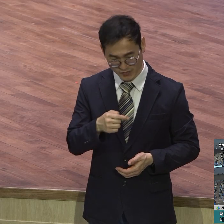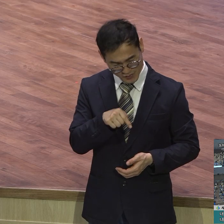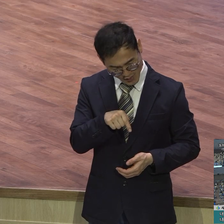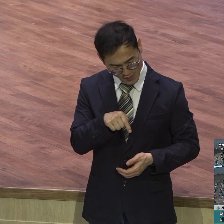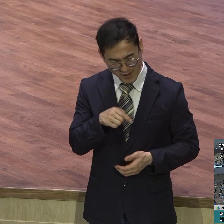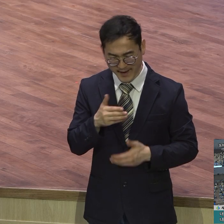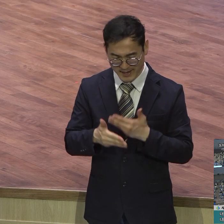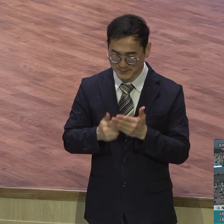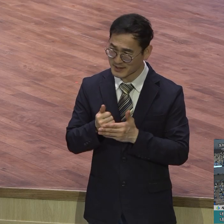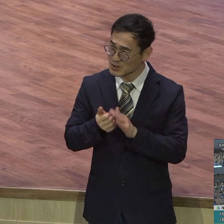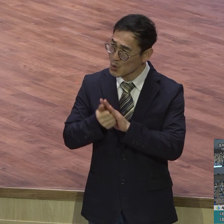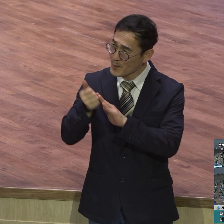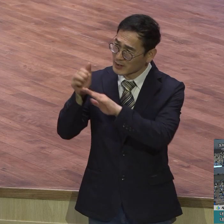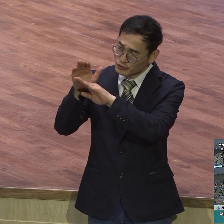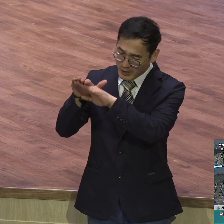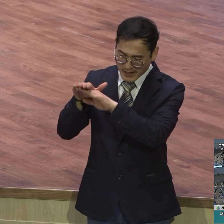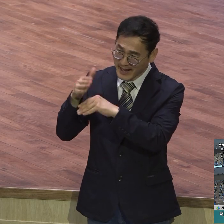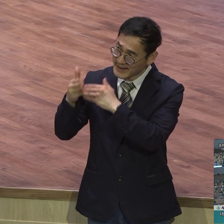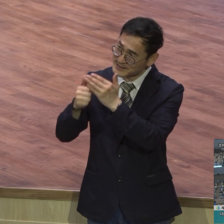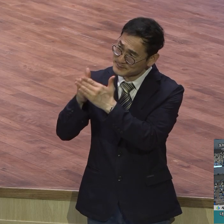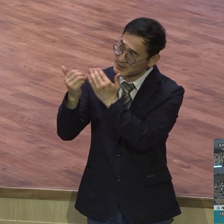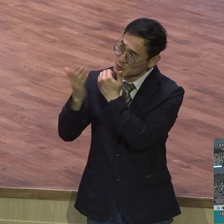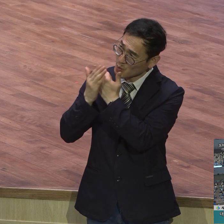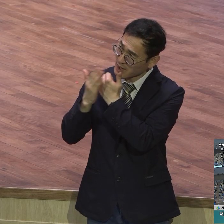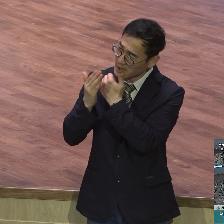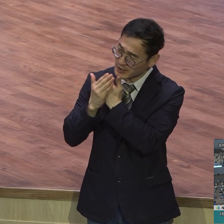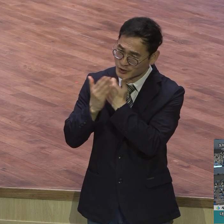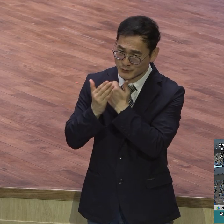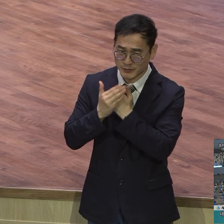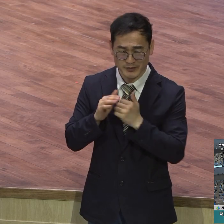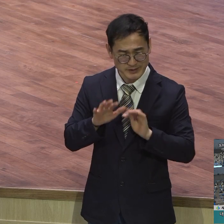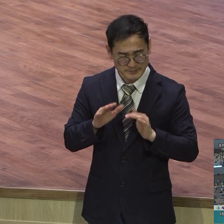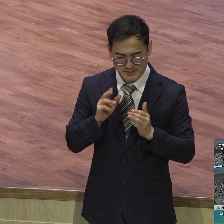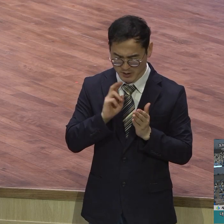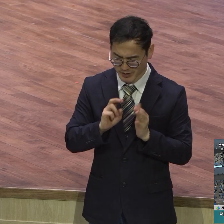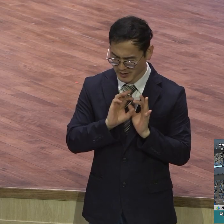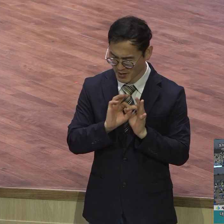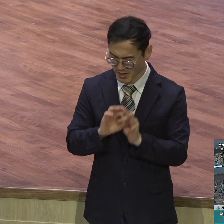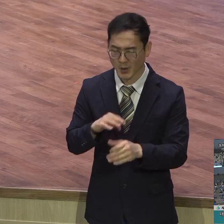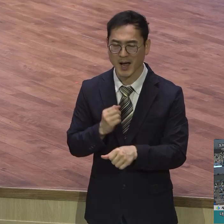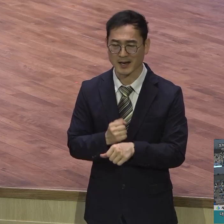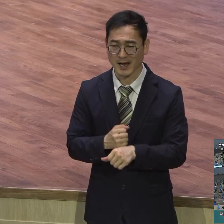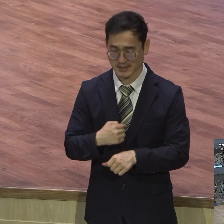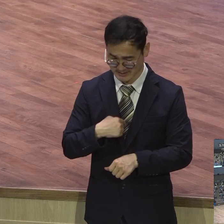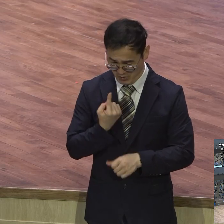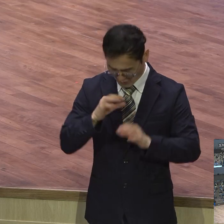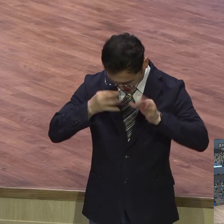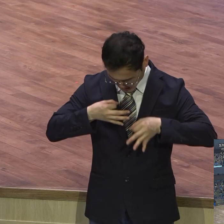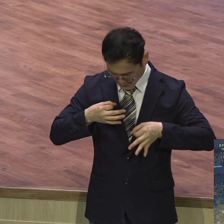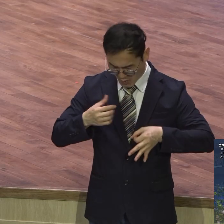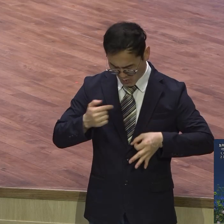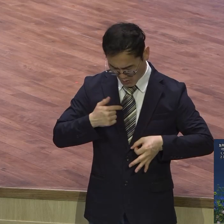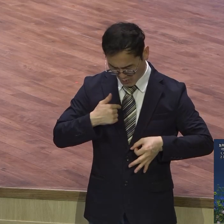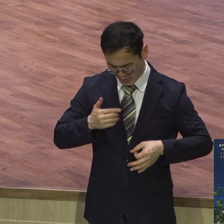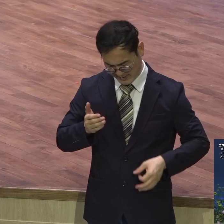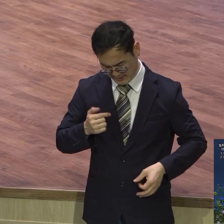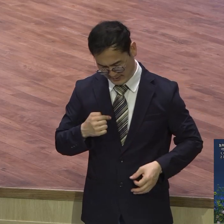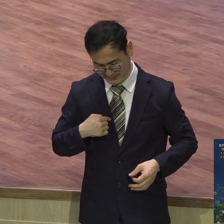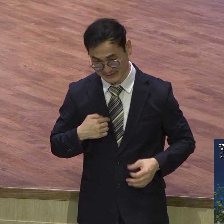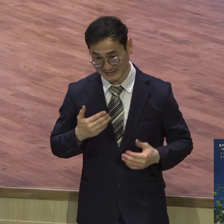두라 그가 나타나 도심으로 말미암아 내가 여전히 찬송하려다 자기를 보고하는 말이에요 내 속에